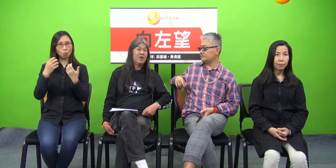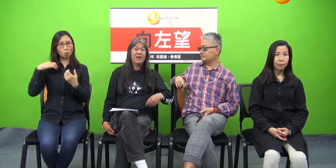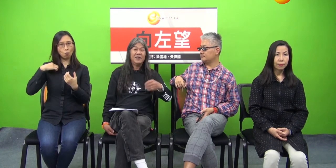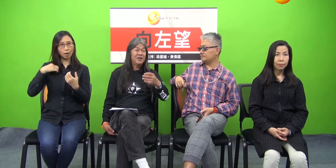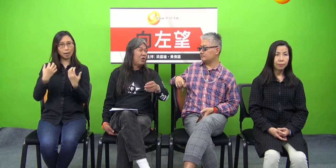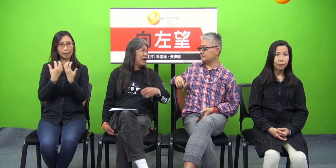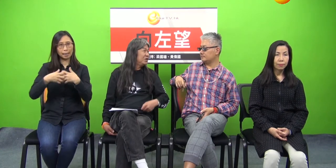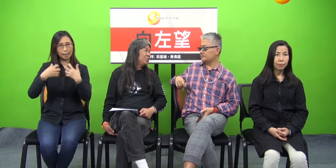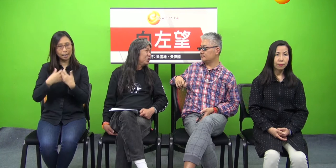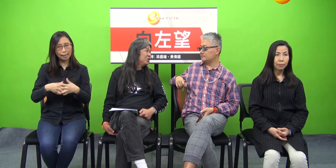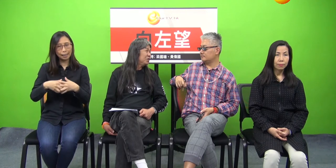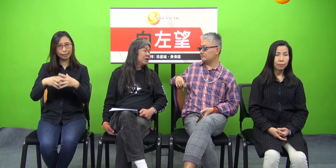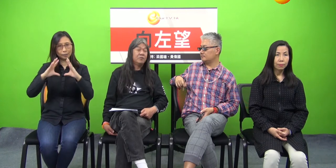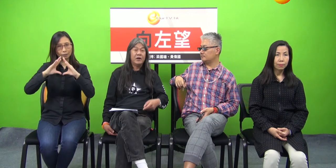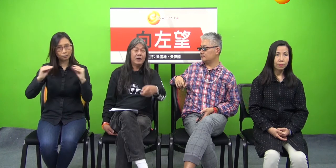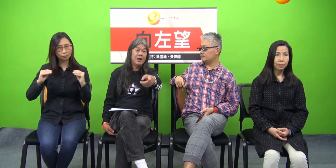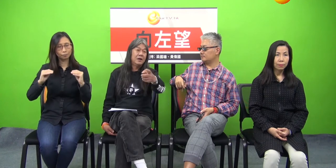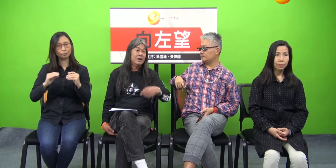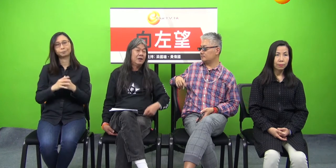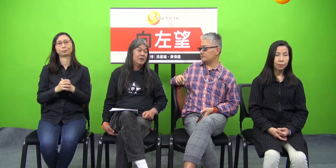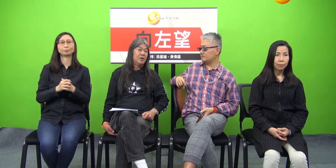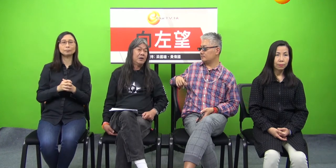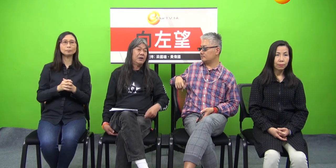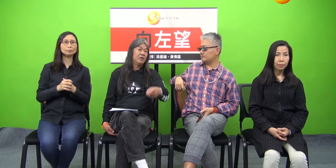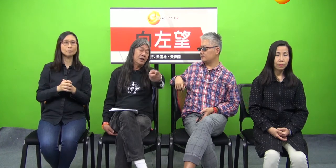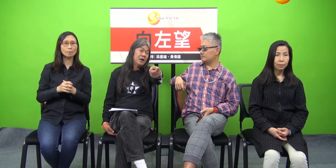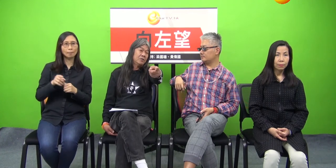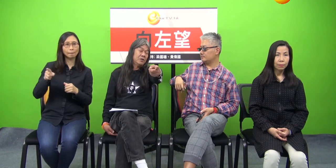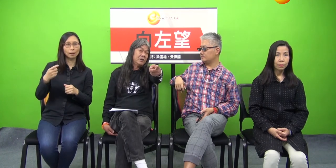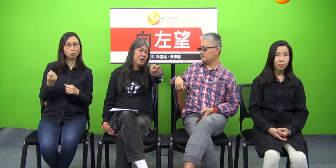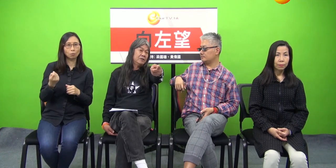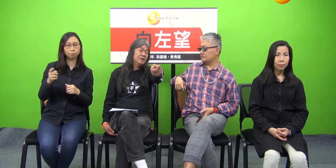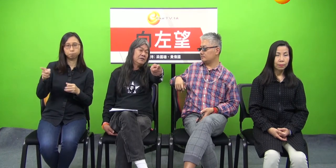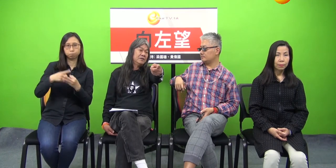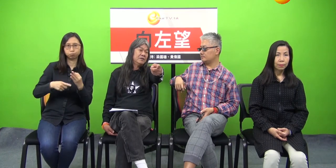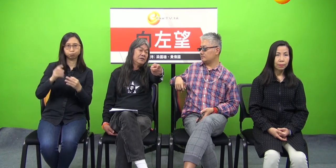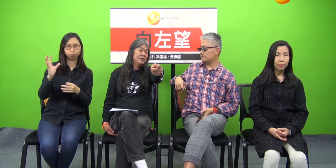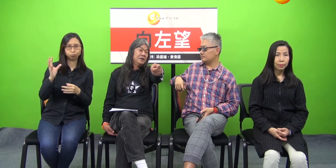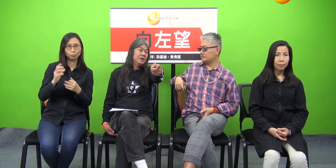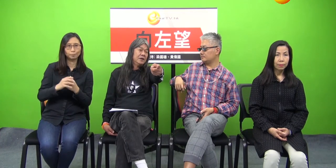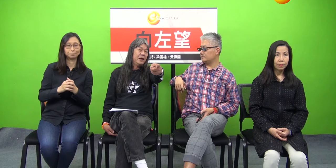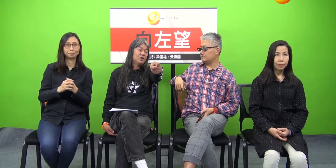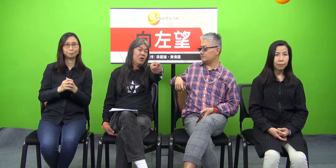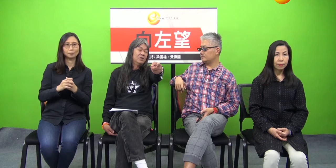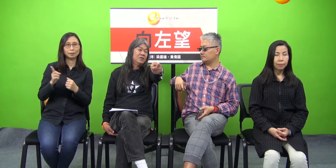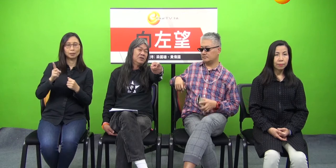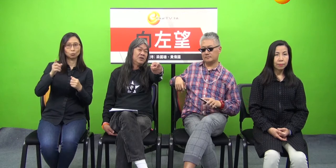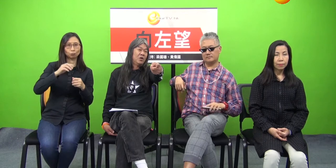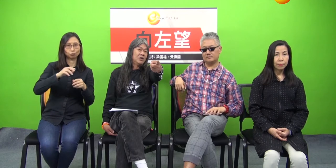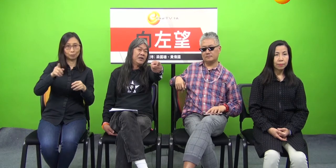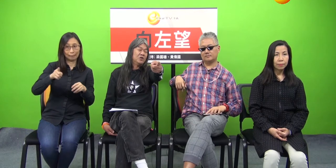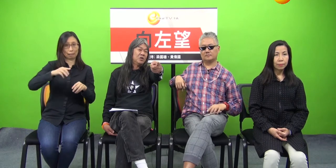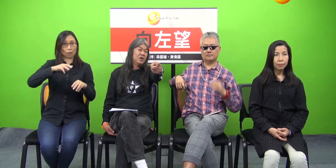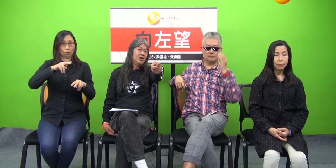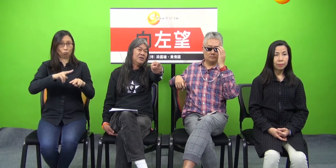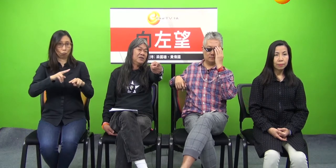這個是國家消亡說嘛。那你現在我問你，很簡單，黃振文，你的黨拿了